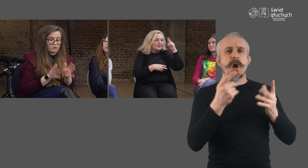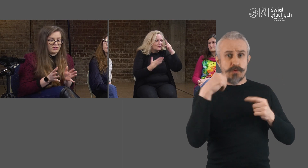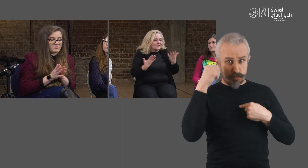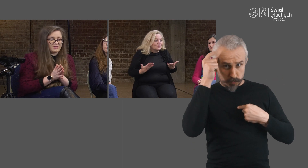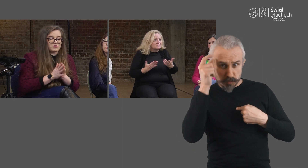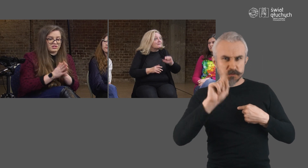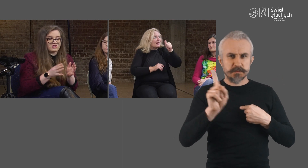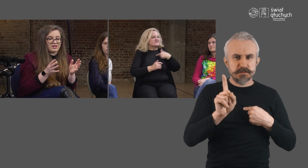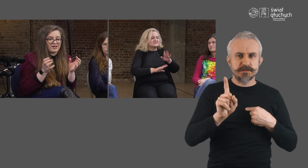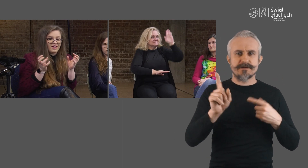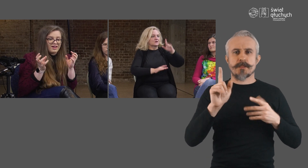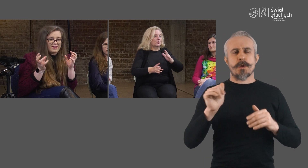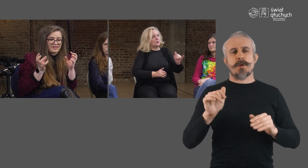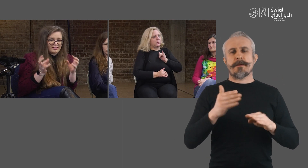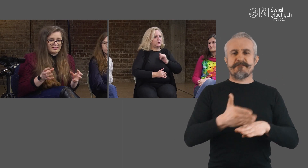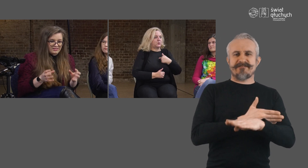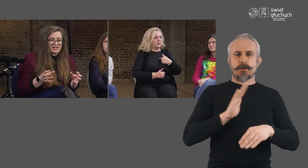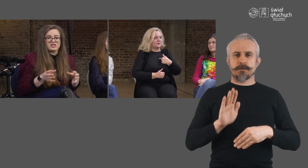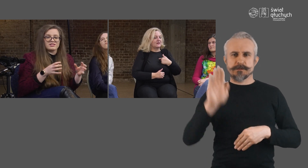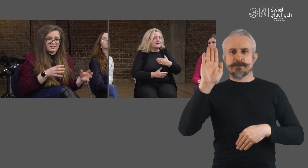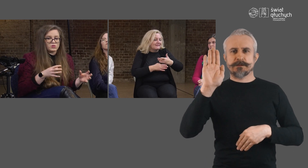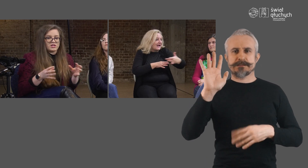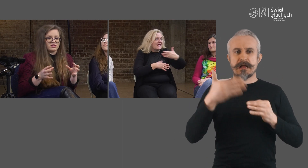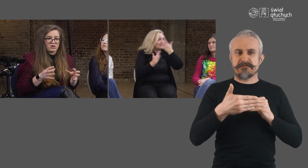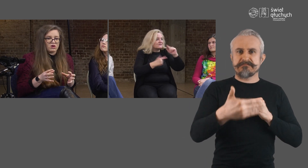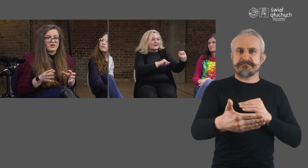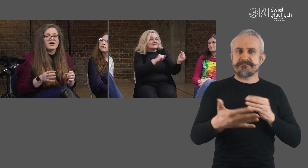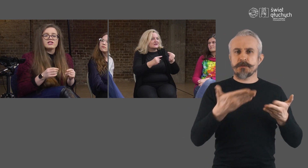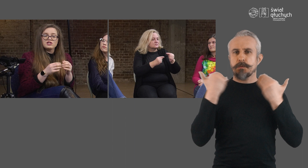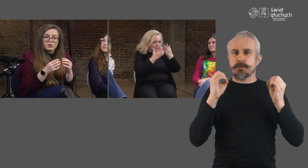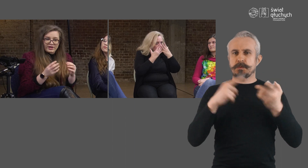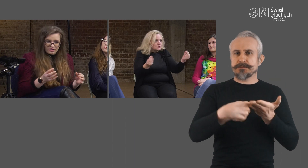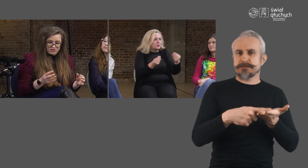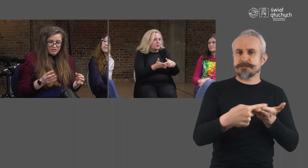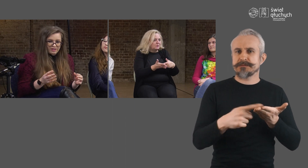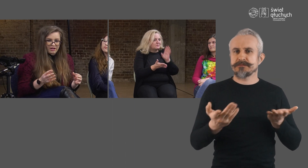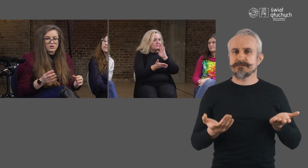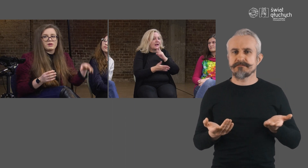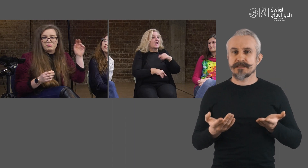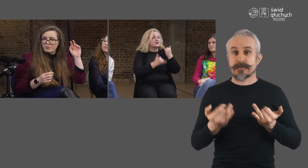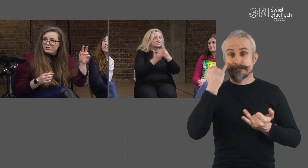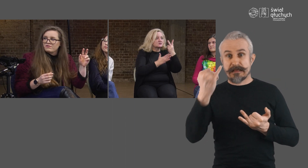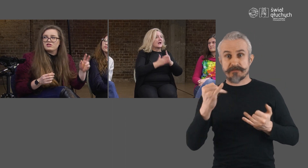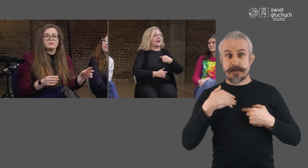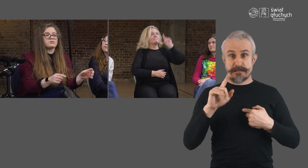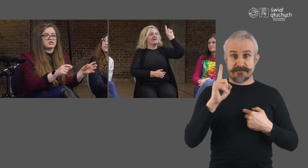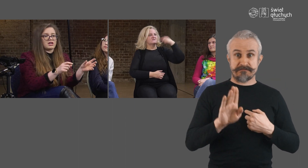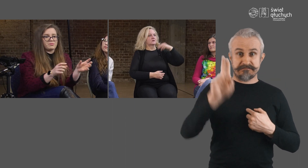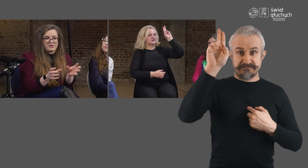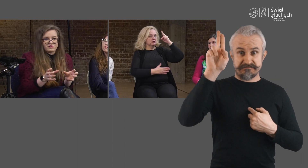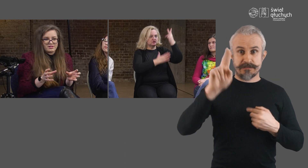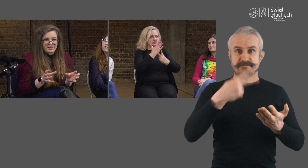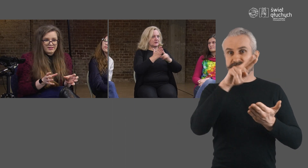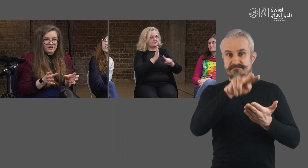nie nadążałam za tym, co się dzieje na zajęciach, dyskusjach czy cokolwiek. Jeśli była jakaś czytanka, to ja byłam pierwsza, żebym